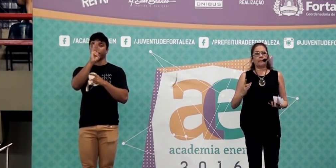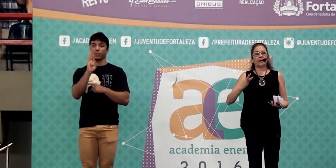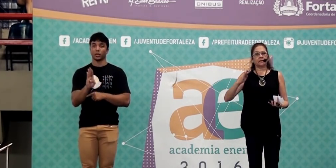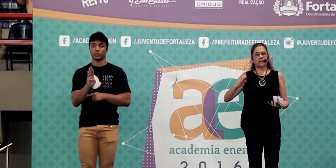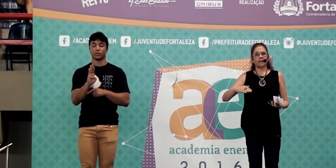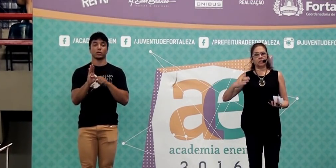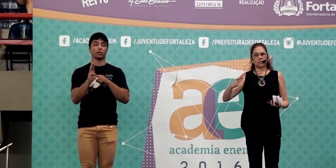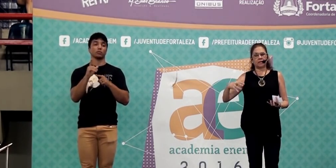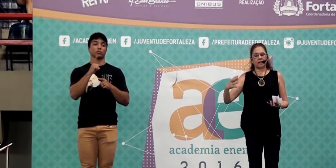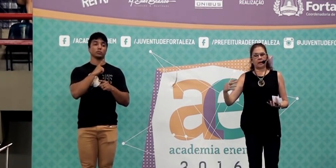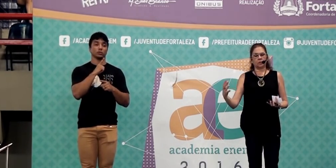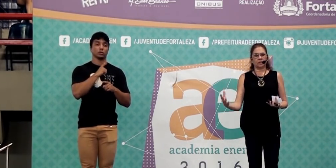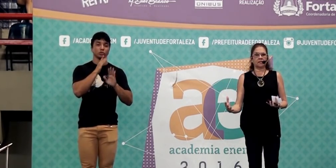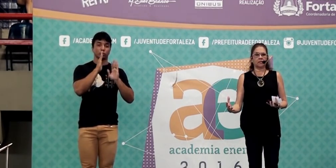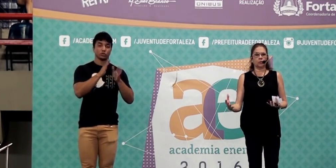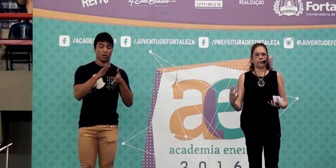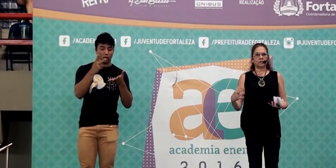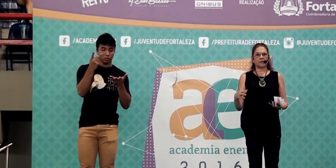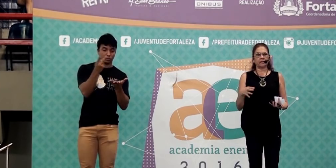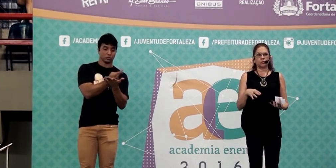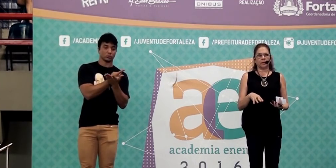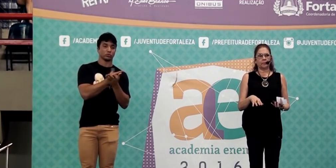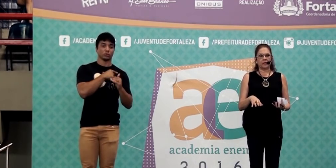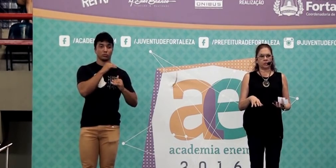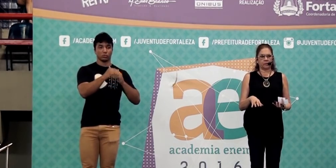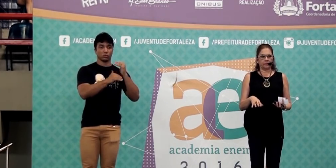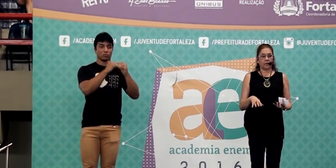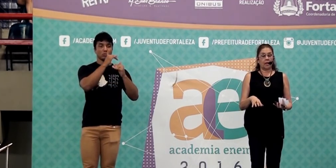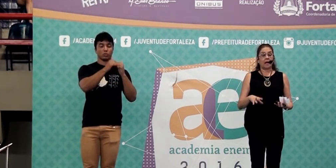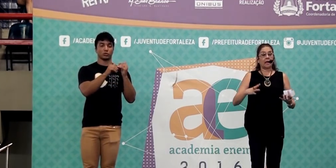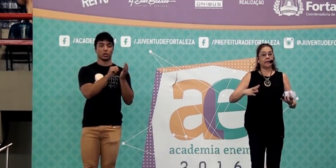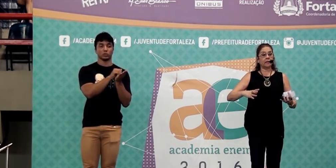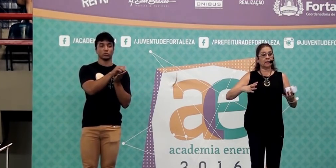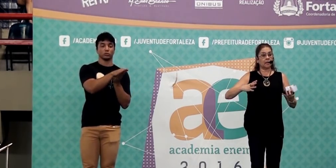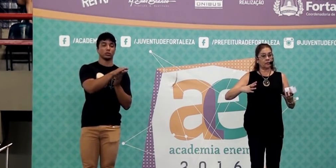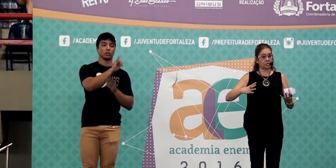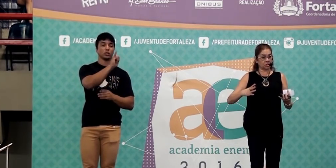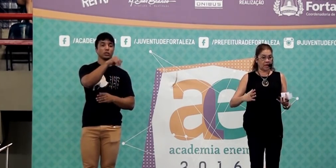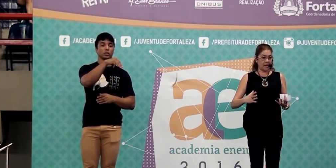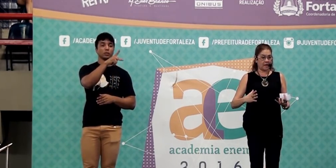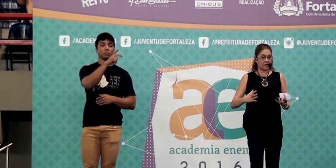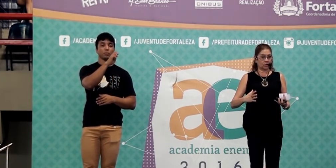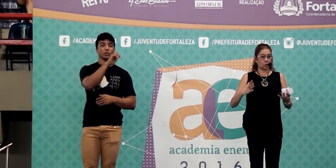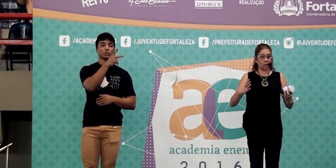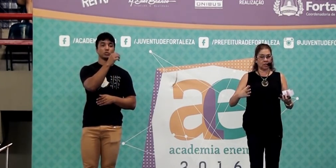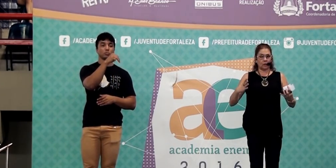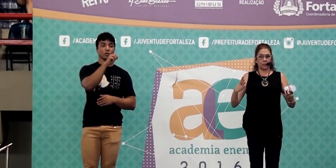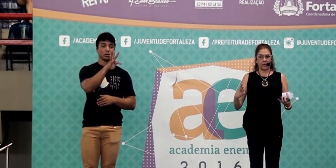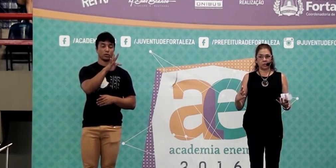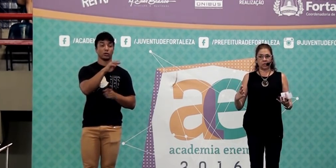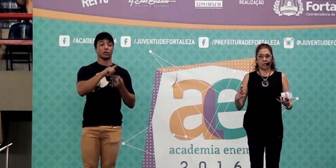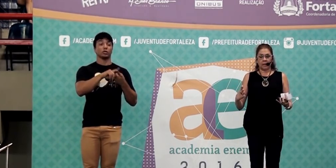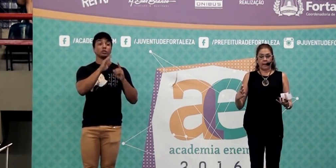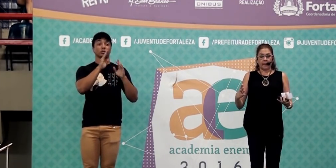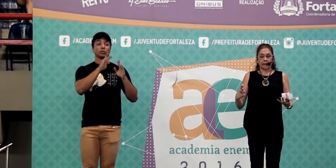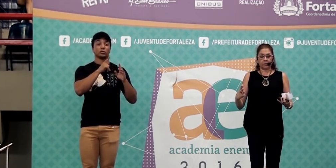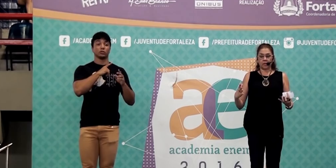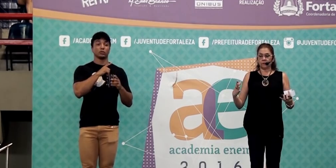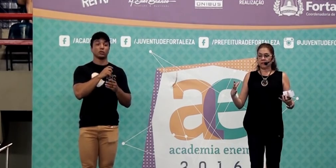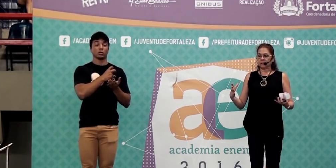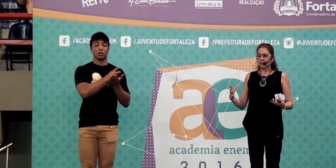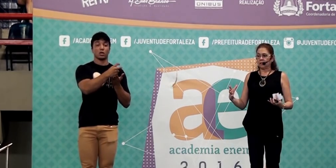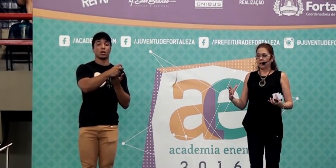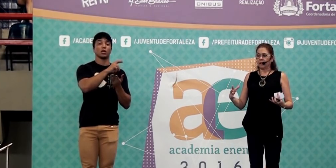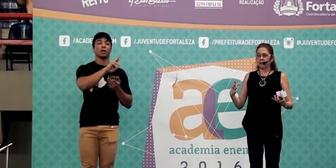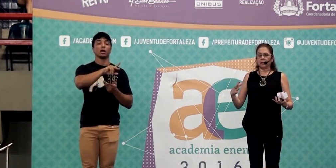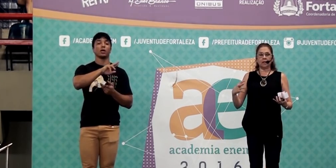brasileiro, apesar de já ter acontecido o processo do impeachment, ainda não está totalmente,